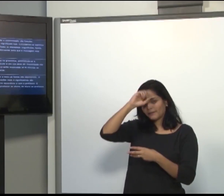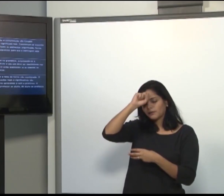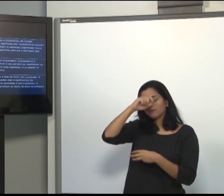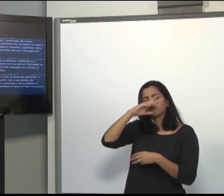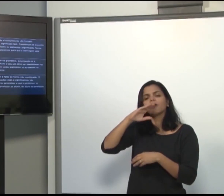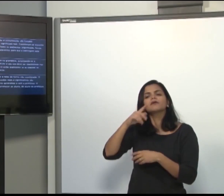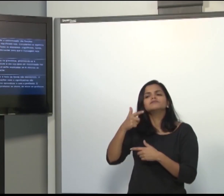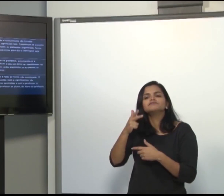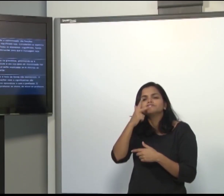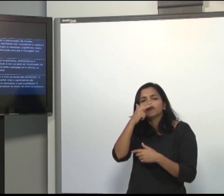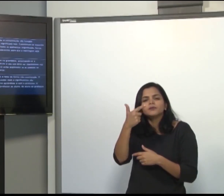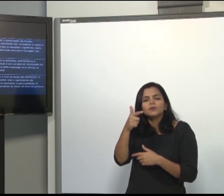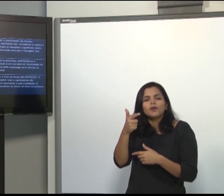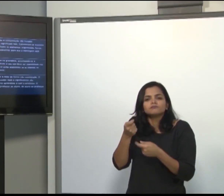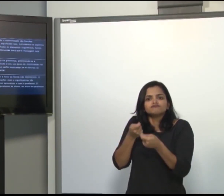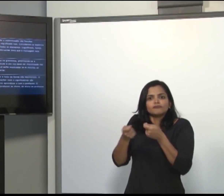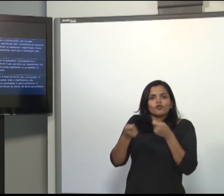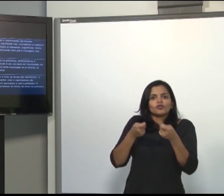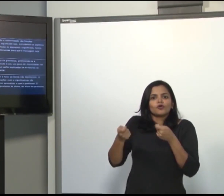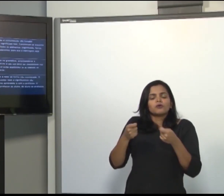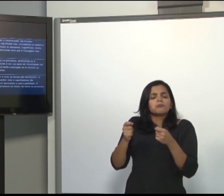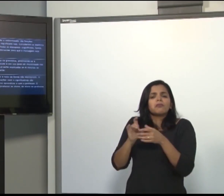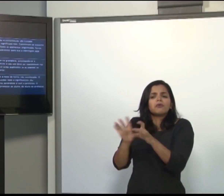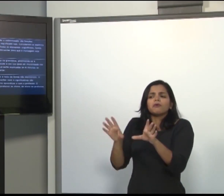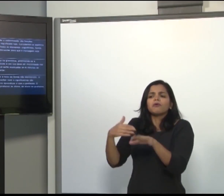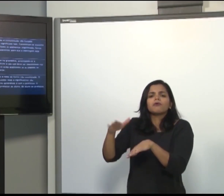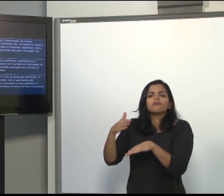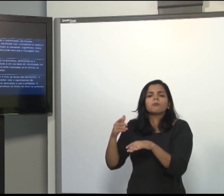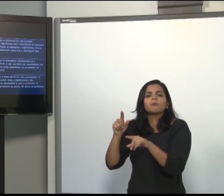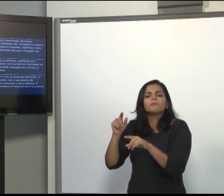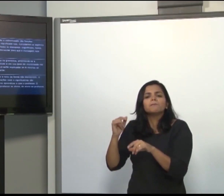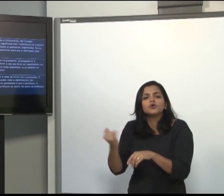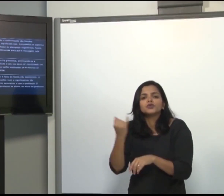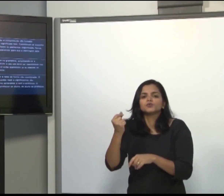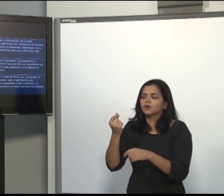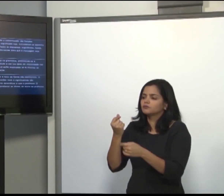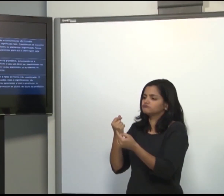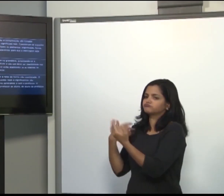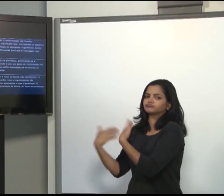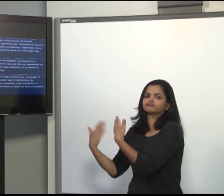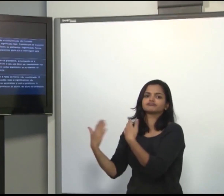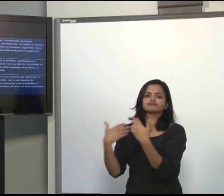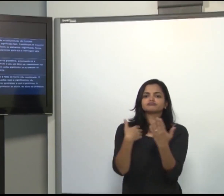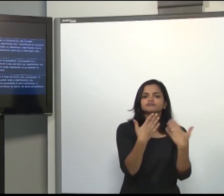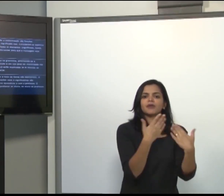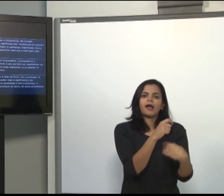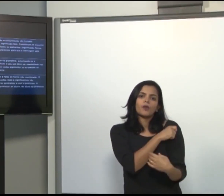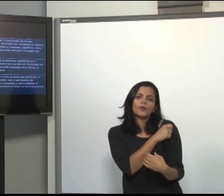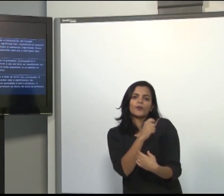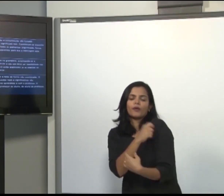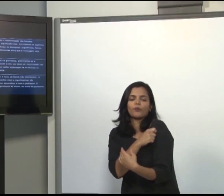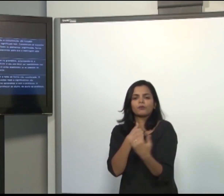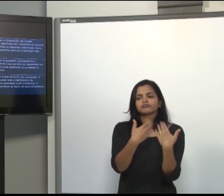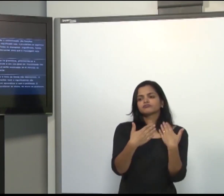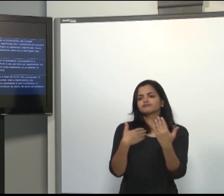E a aprendizagem não é controlada, não. É importante que haja conversação entre alunos